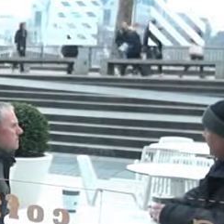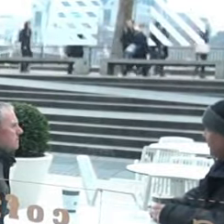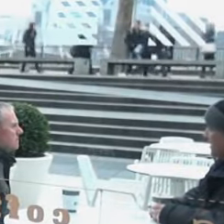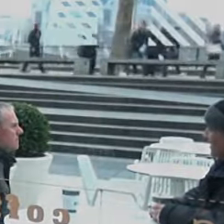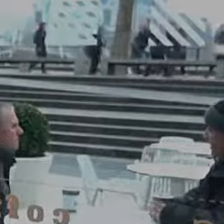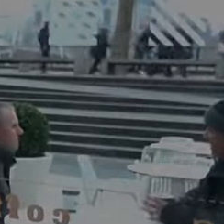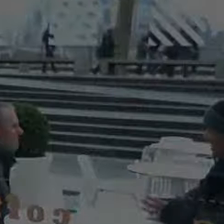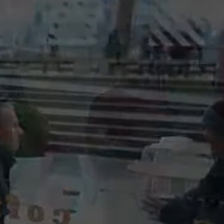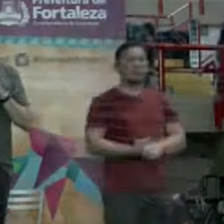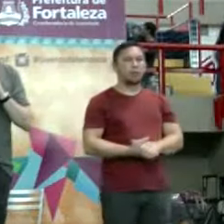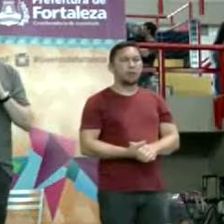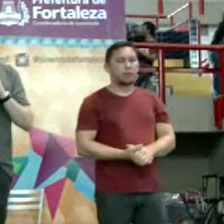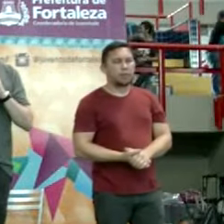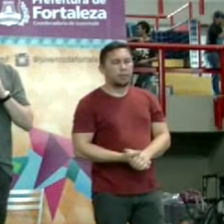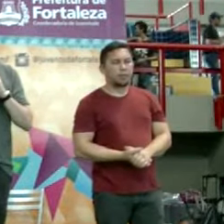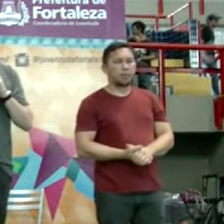próxima.